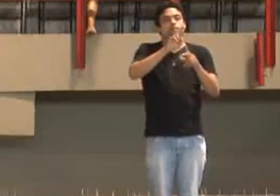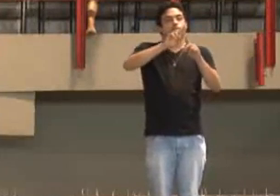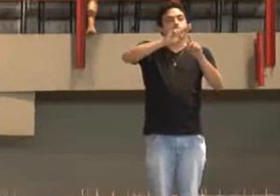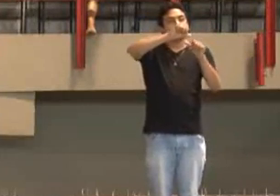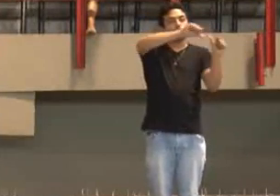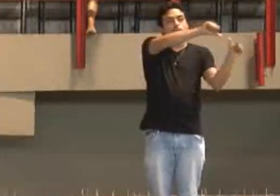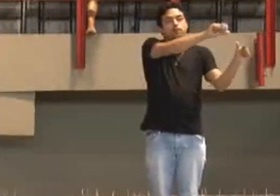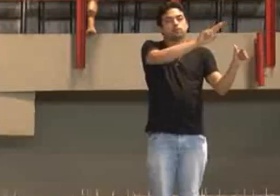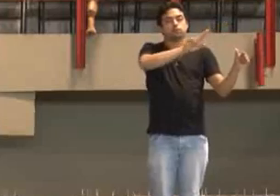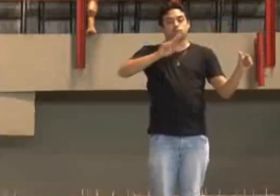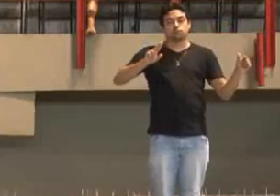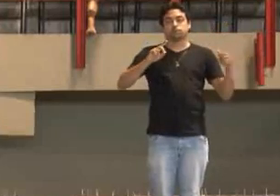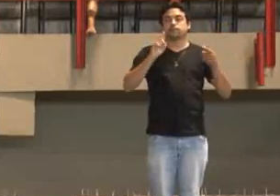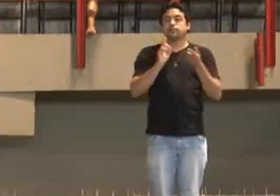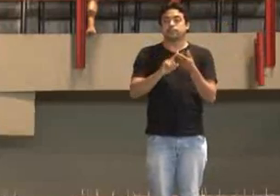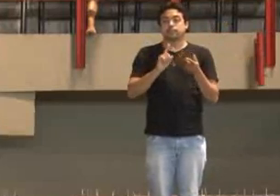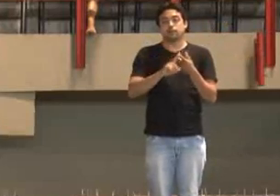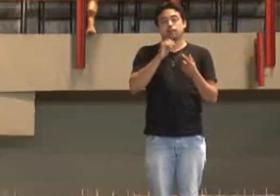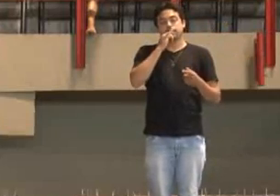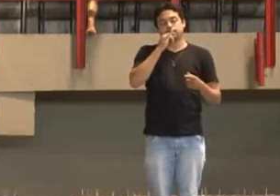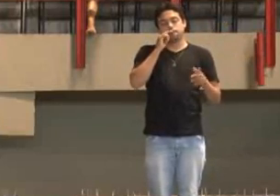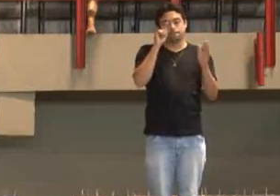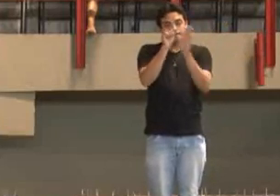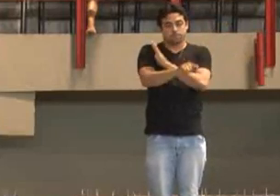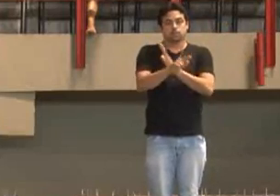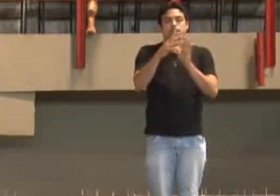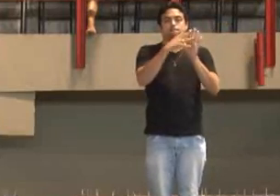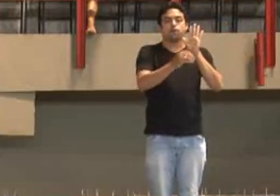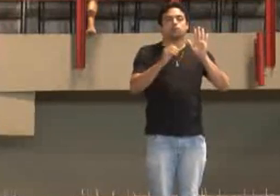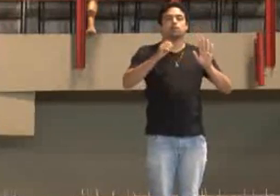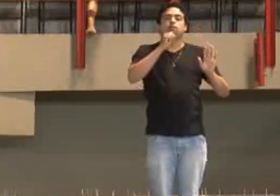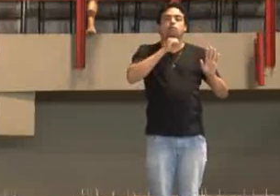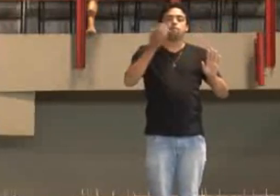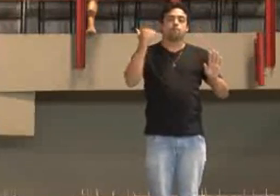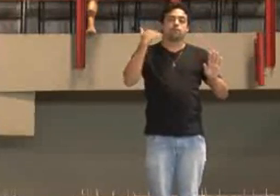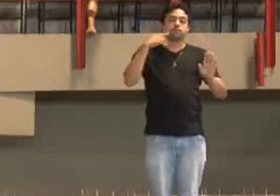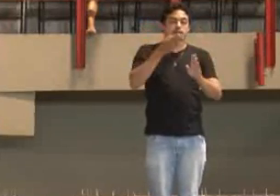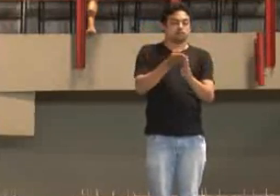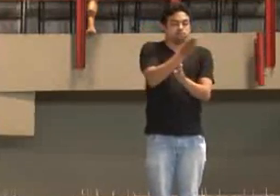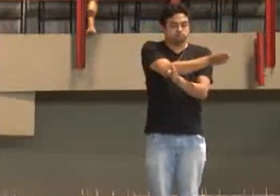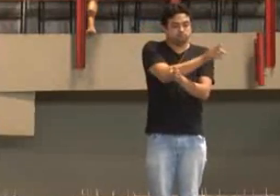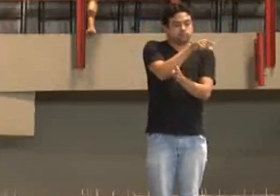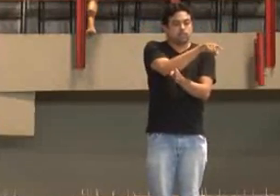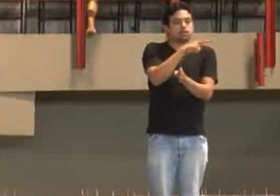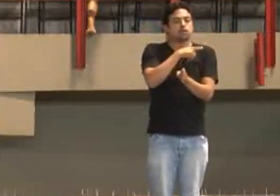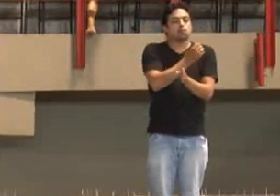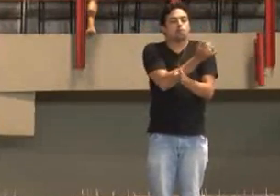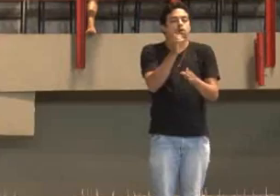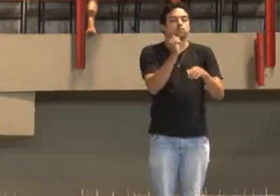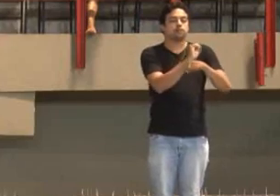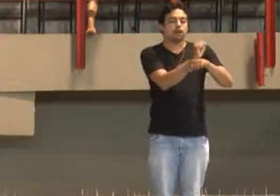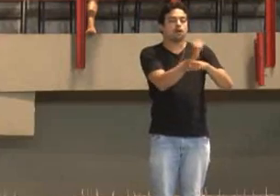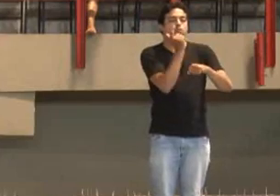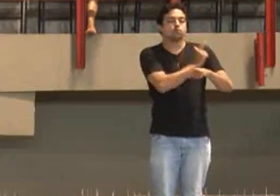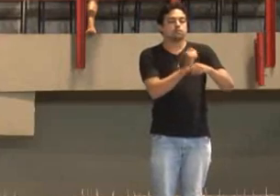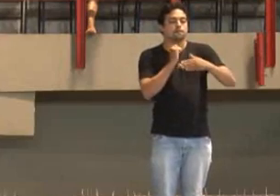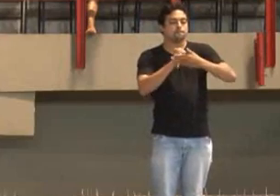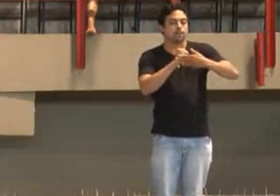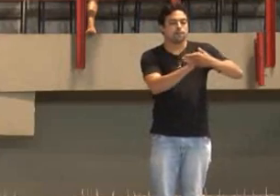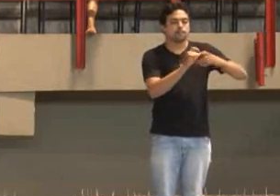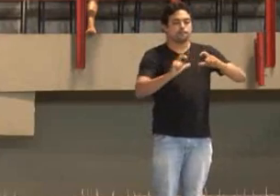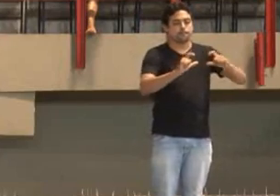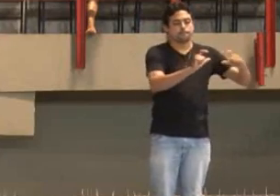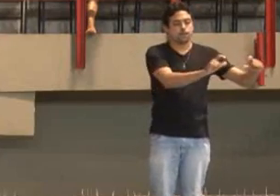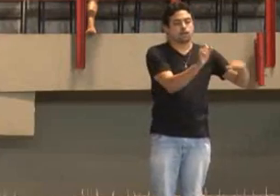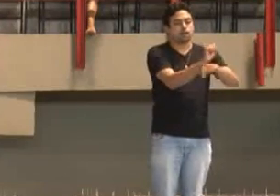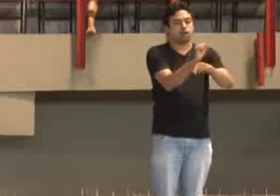da questão é a seguinte: no modelo antigo, quantos carros a gente podia emplacar? Bem, o que é que eu